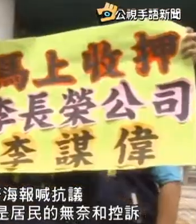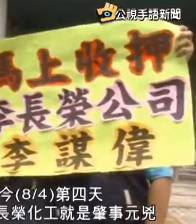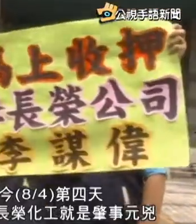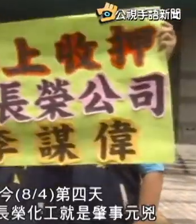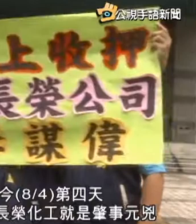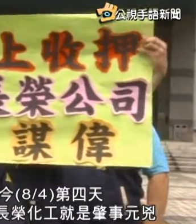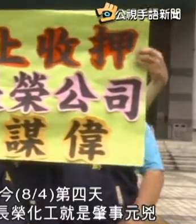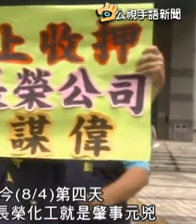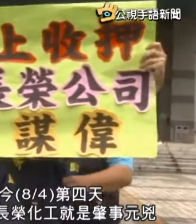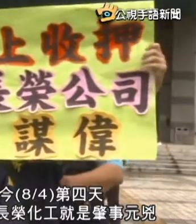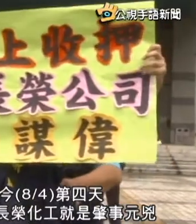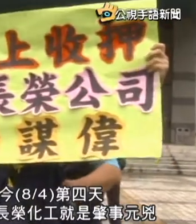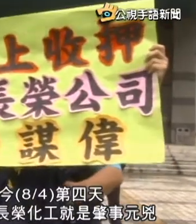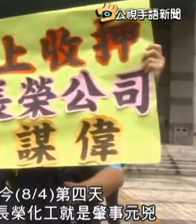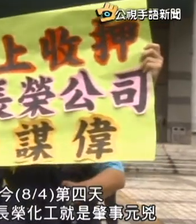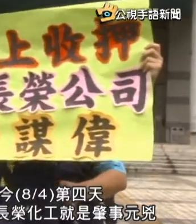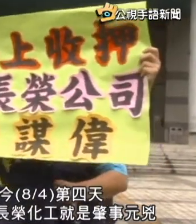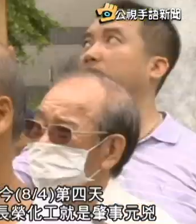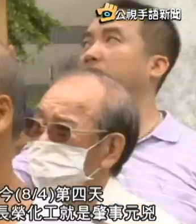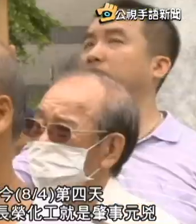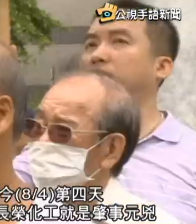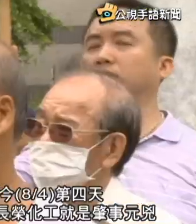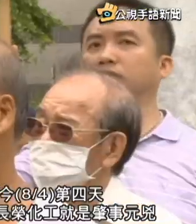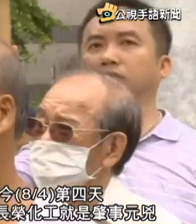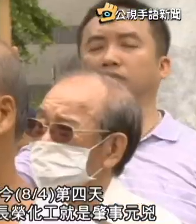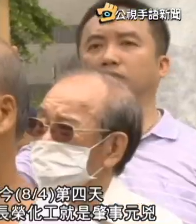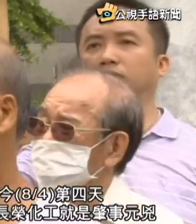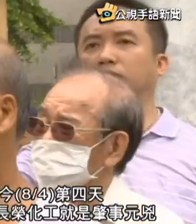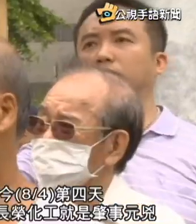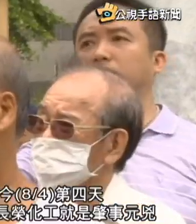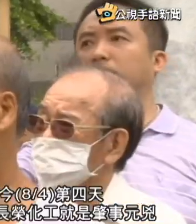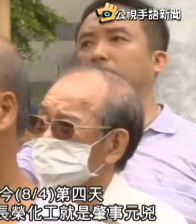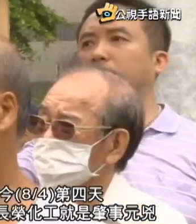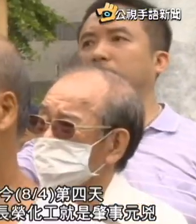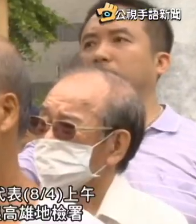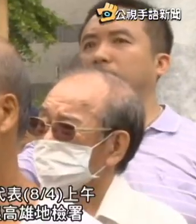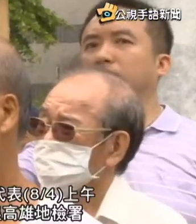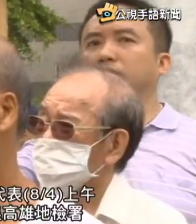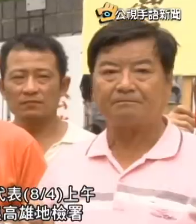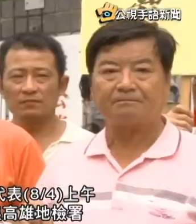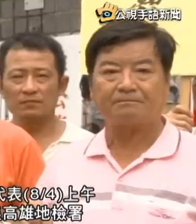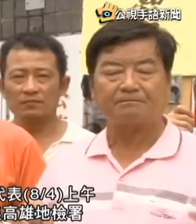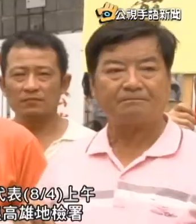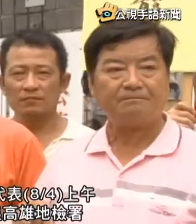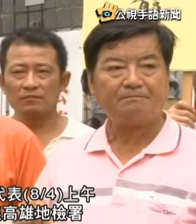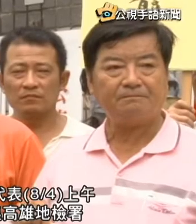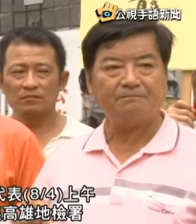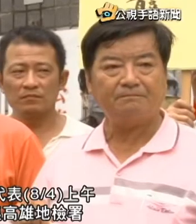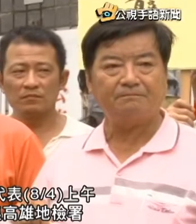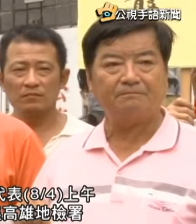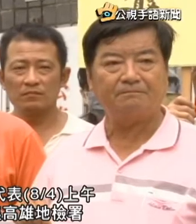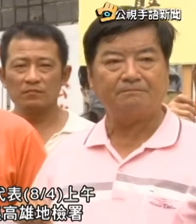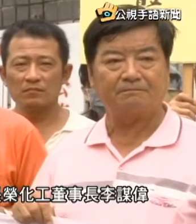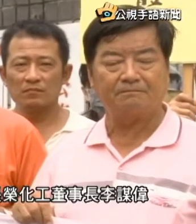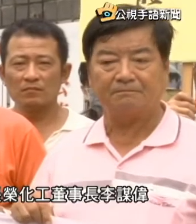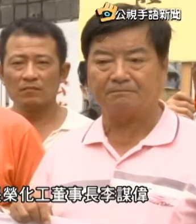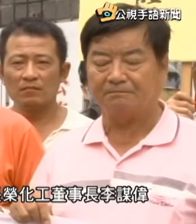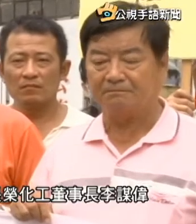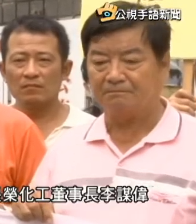今第四天，环保局指向李长荣化工就是肇事元凶，在民代表上午聚集高雄地检署，按您控告李长荣化工